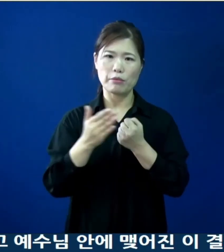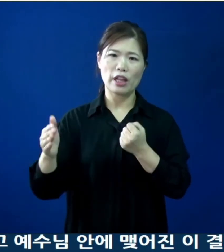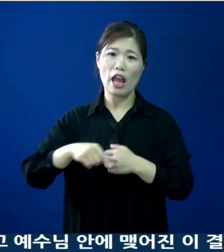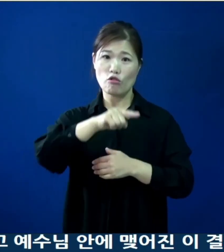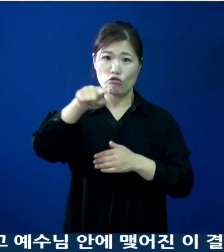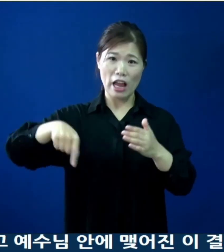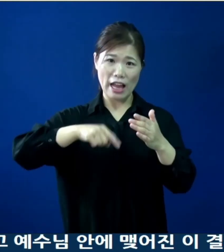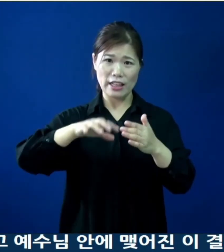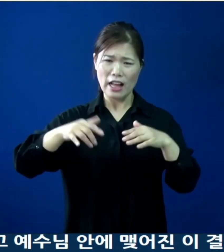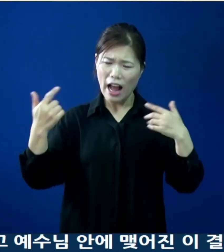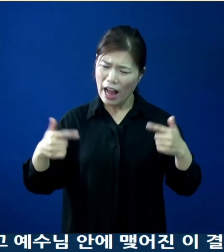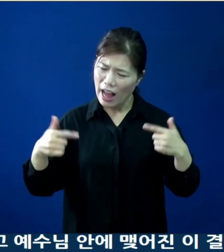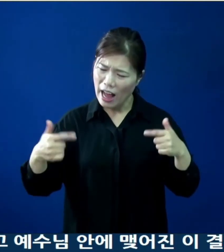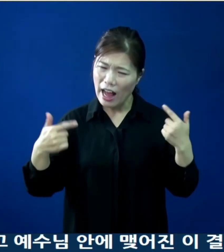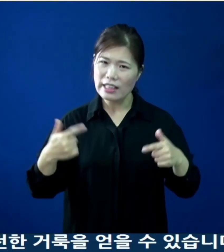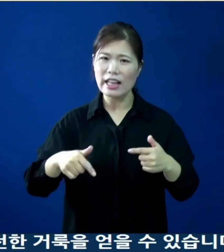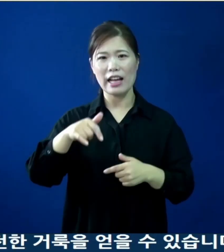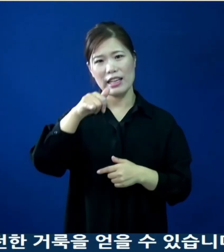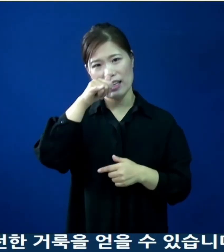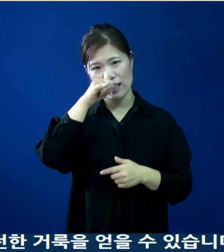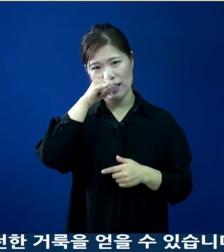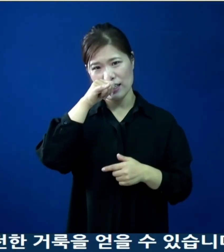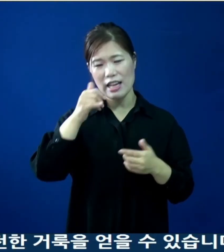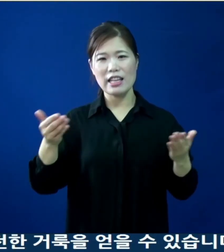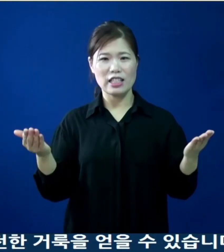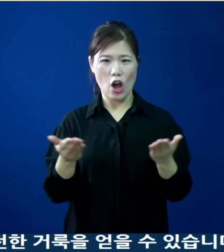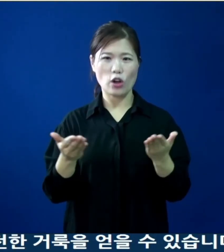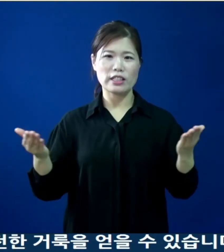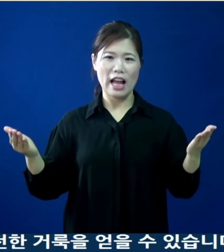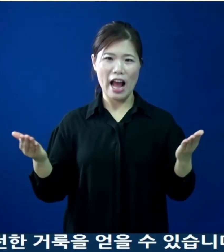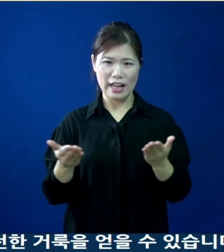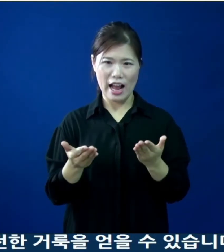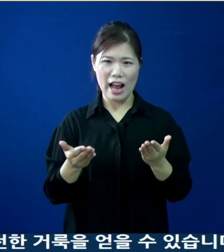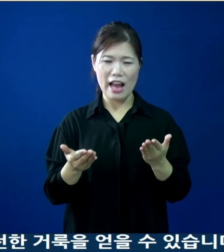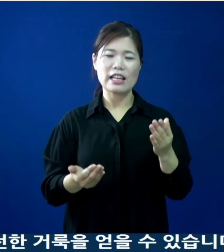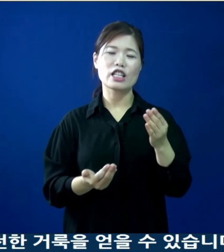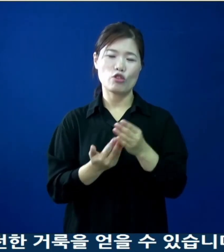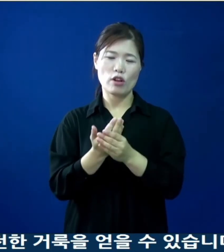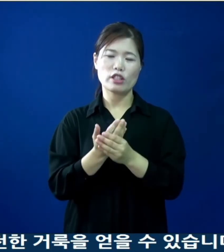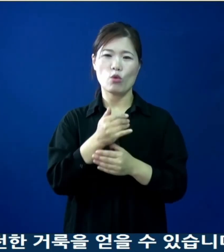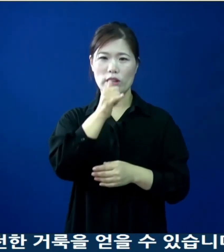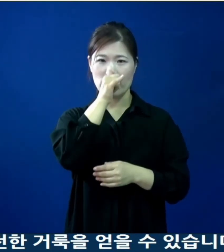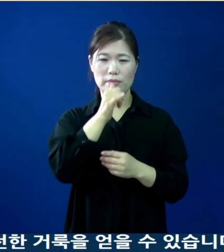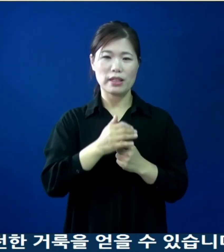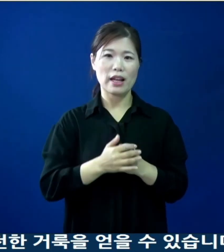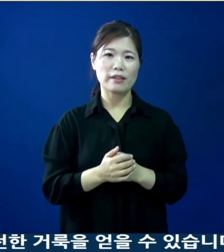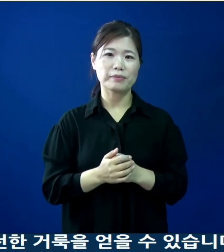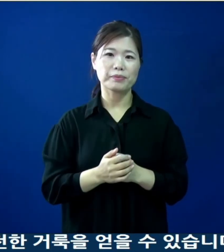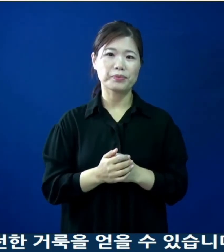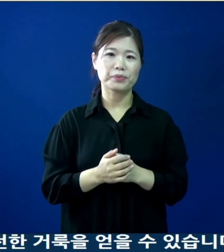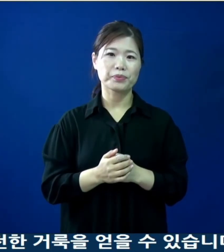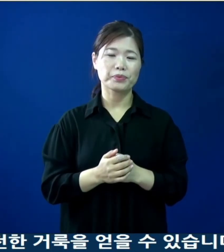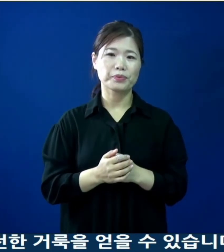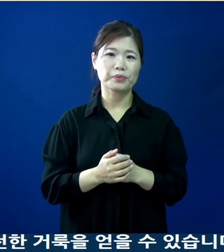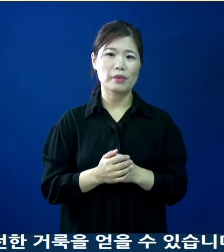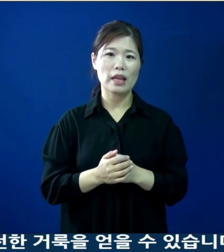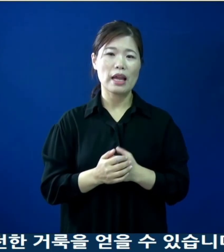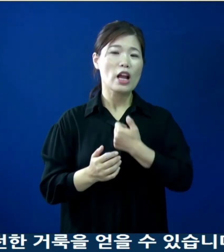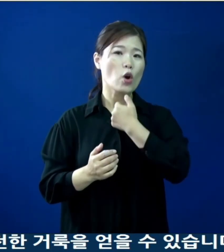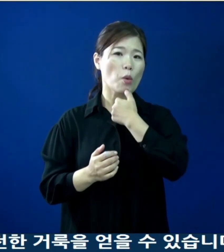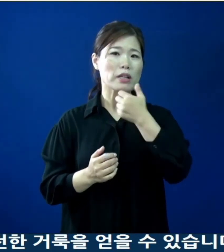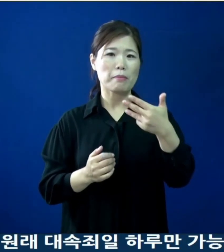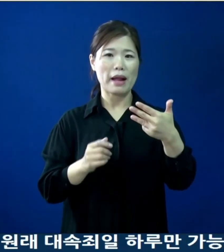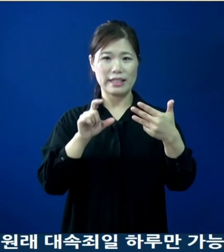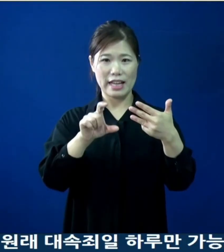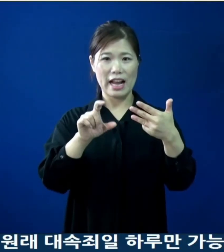우리가 그 앞에 나갈 때 이루어지는 역사가 일어난다는 진리이죠. 사랑하는 여러분, 로마서